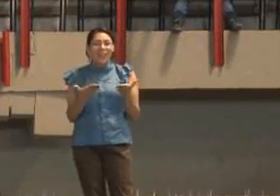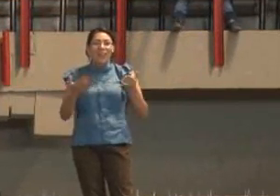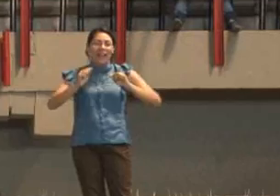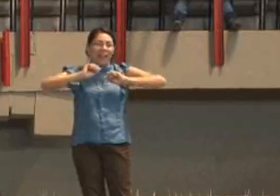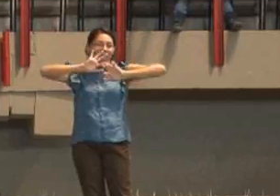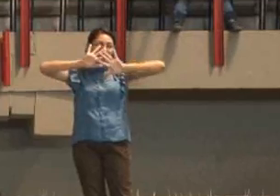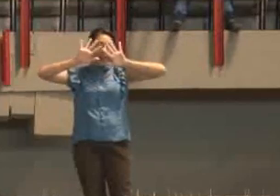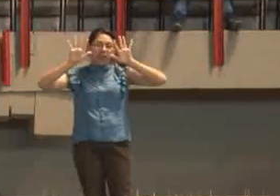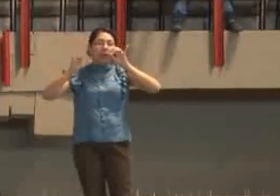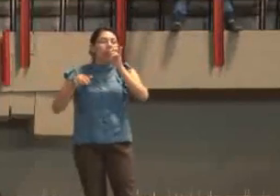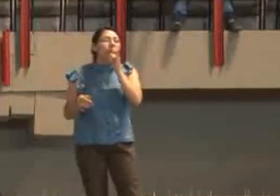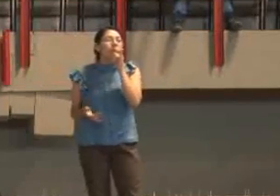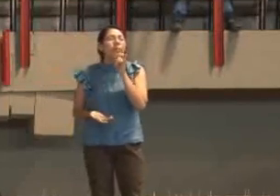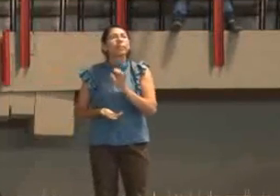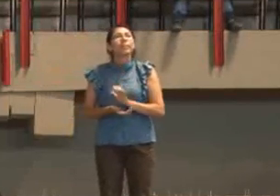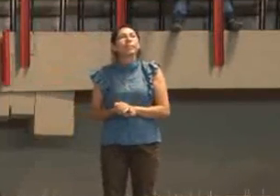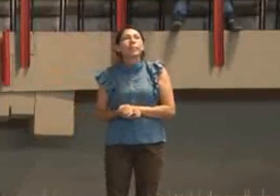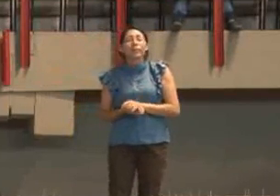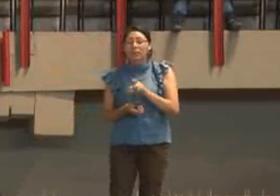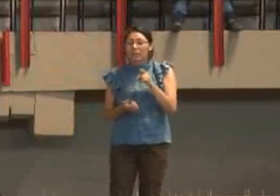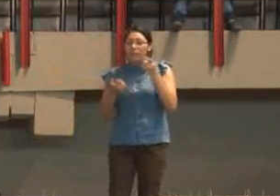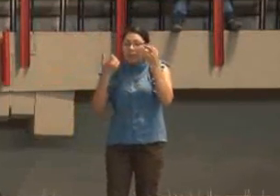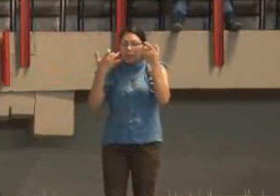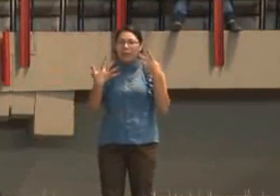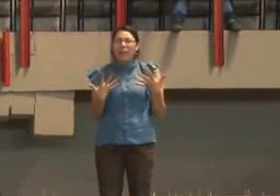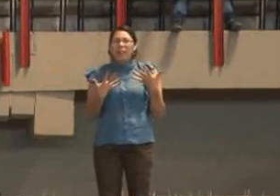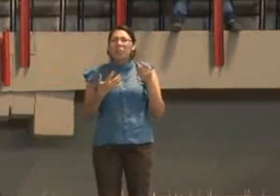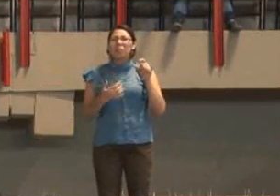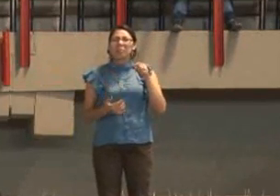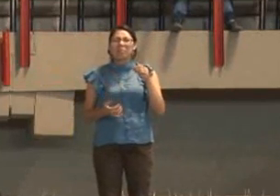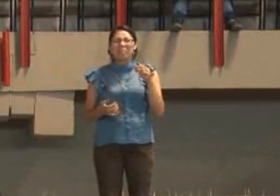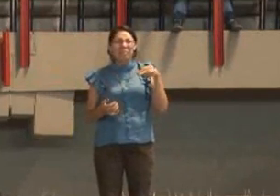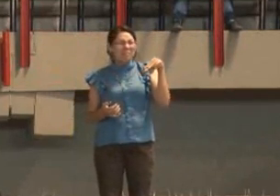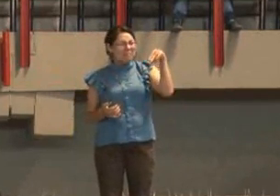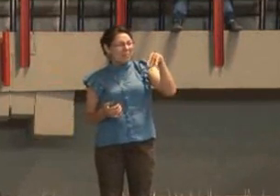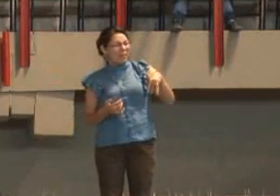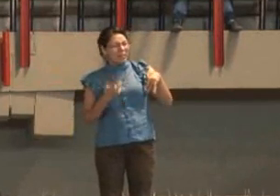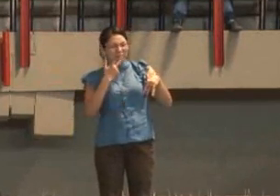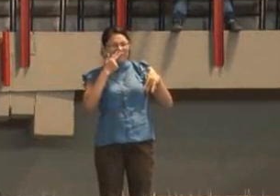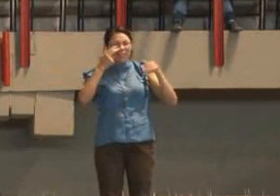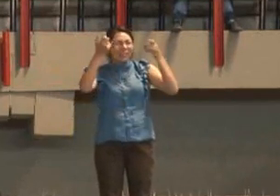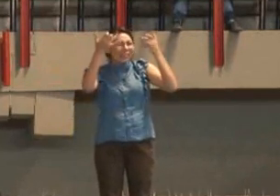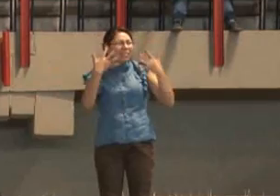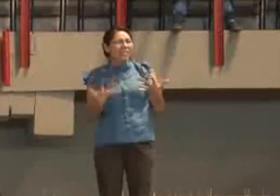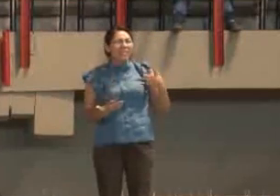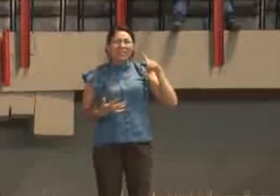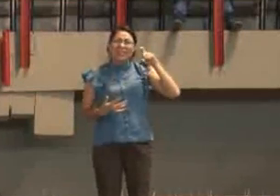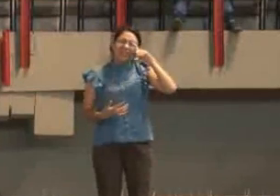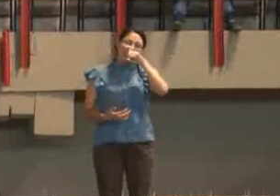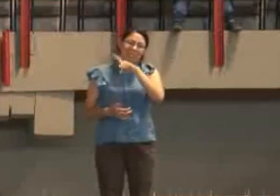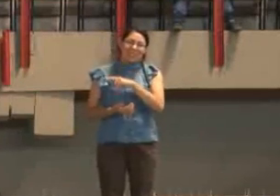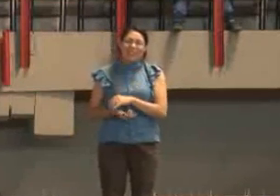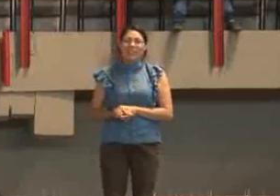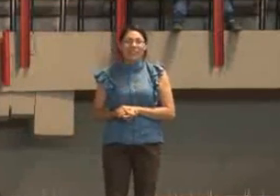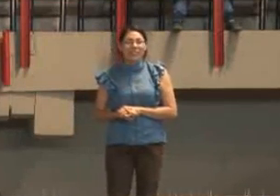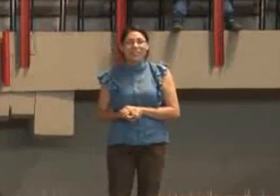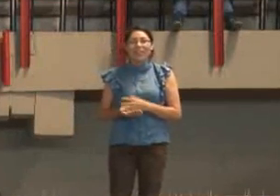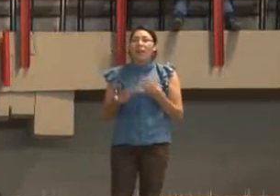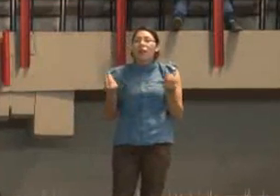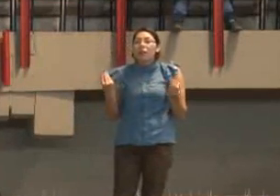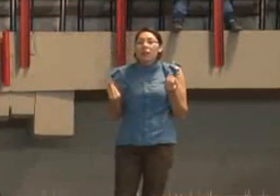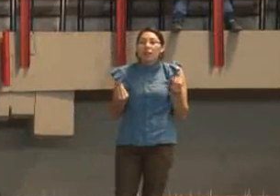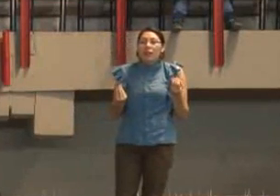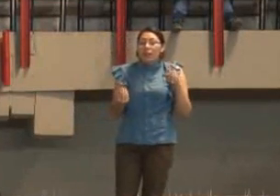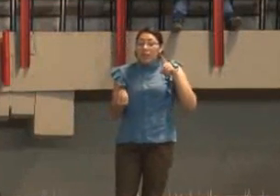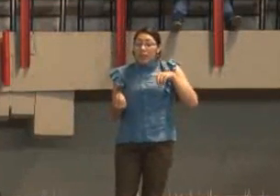olhar a definição matemática, parece um negócio meio esquisito. Mas vocês vão ver que a prática desse princípio fundamental da